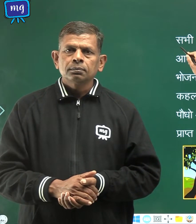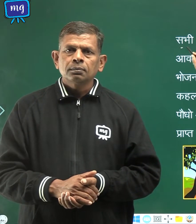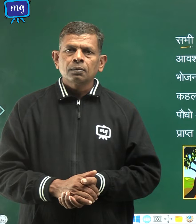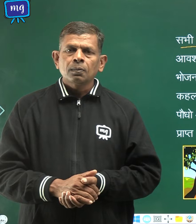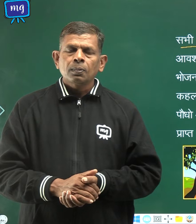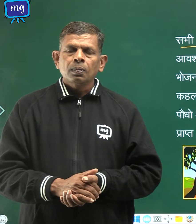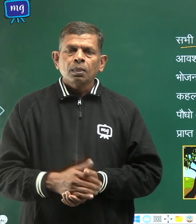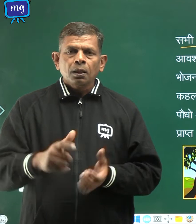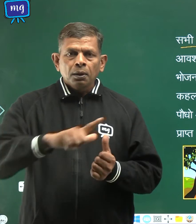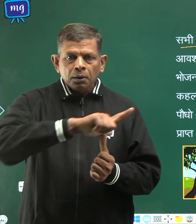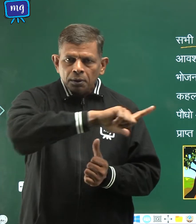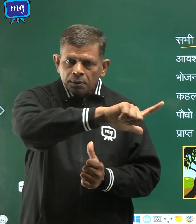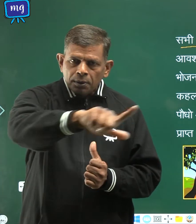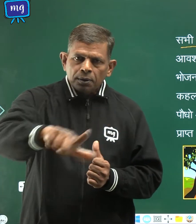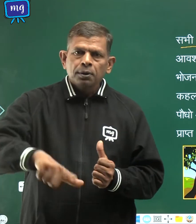सभी सजीवों को